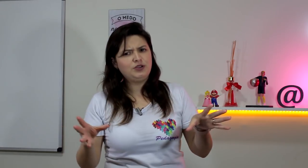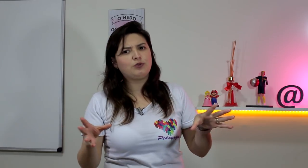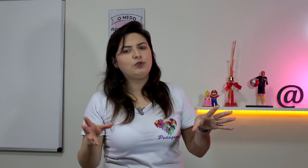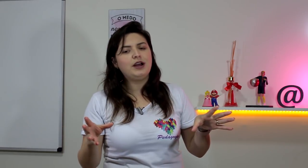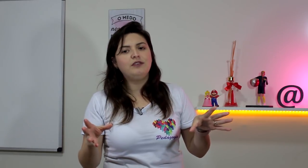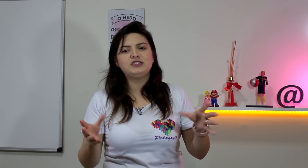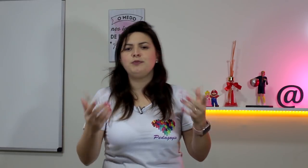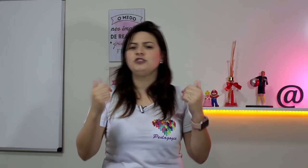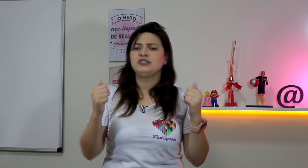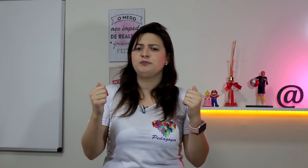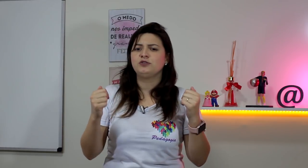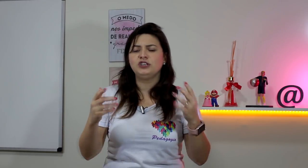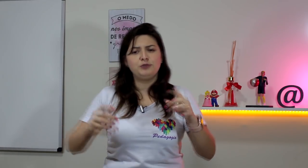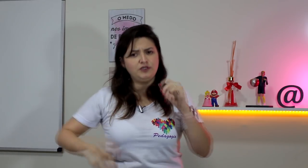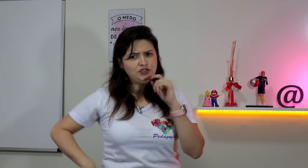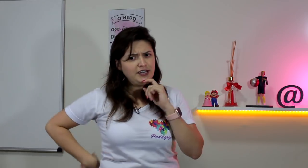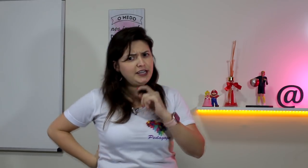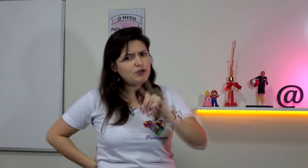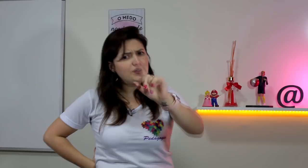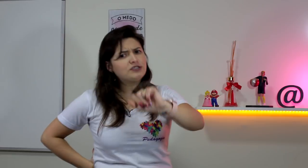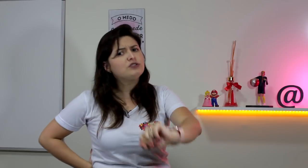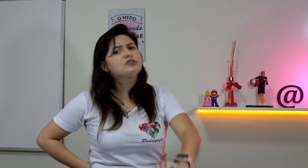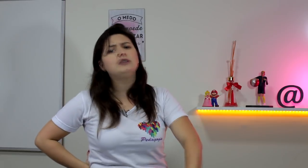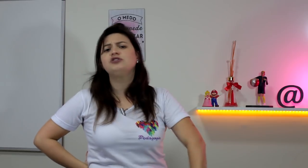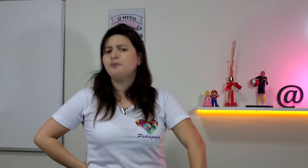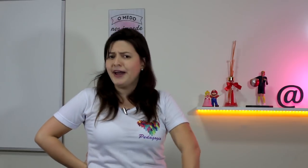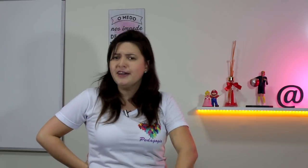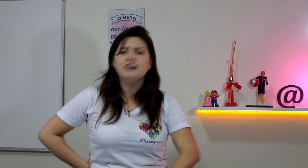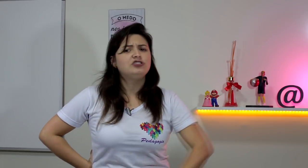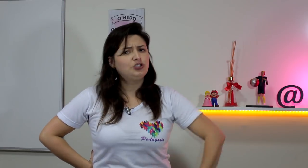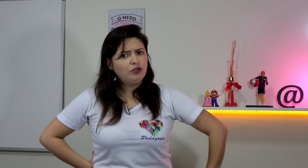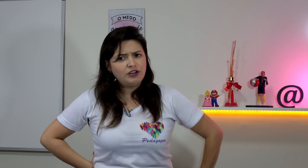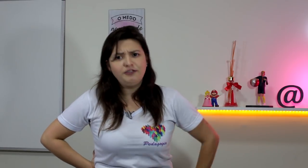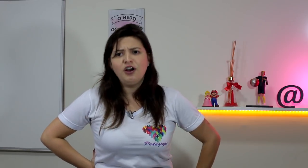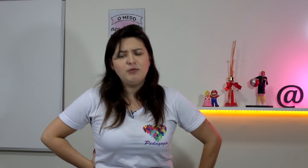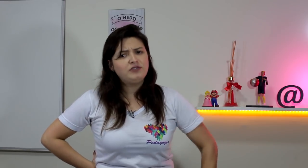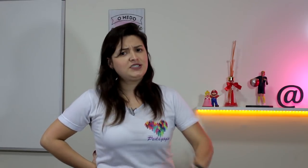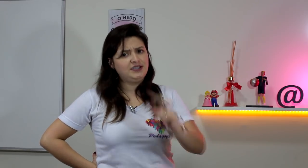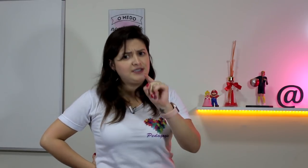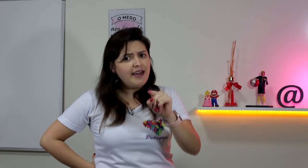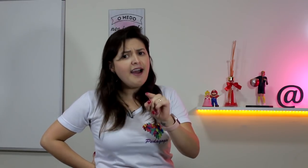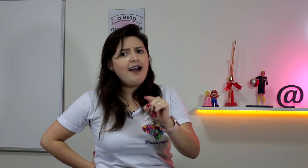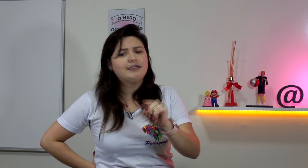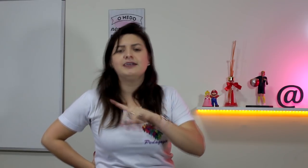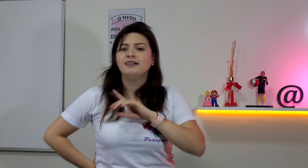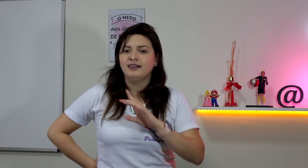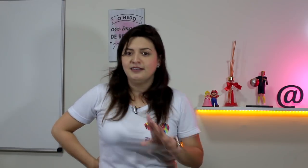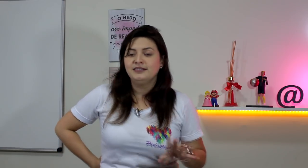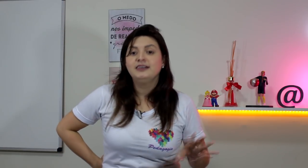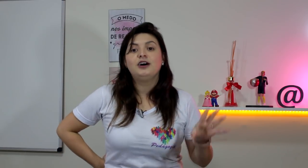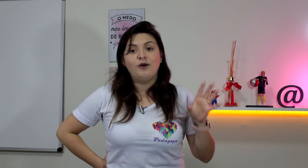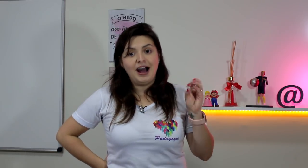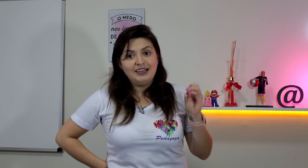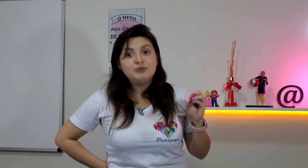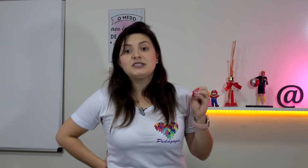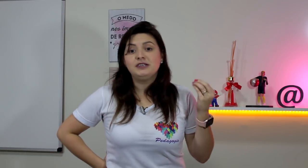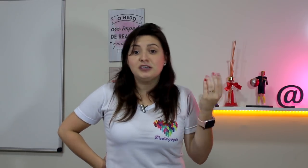algum lugar, você pode estar se perguntando, professora Aninha, eu conheço o sinal de pai de outra forma, você está errada. Não, a Libras ela também